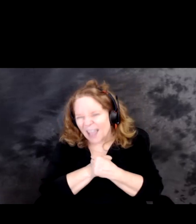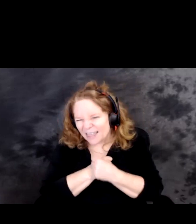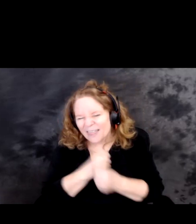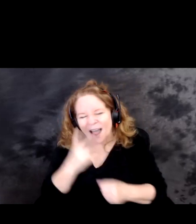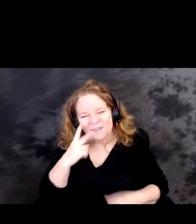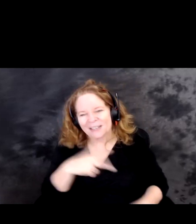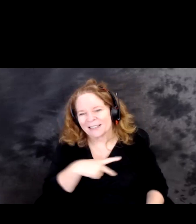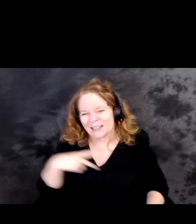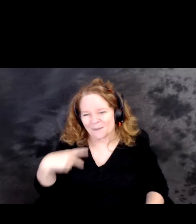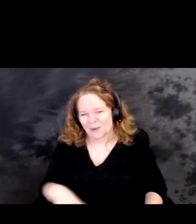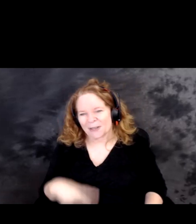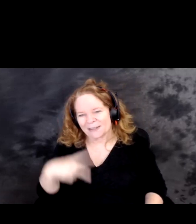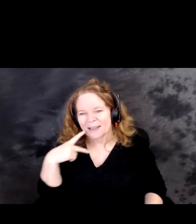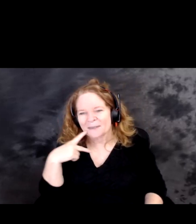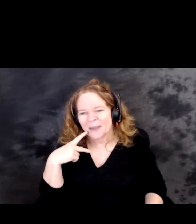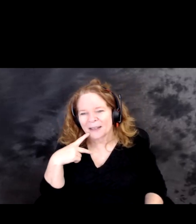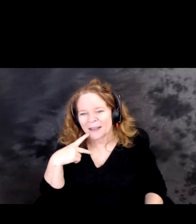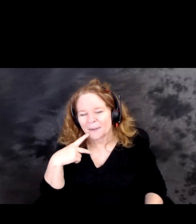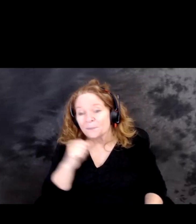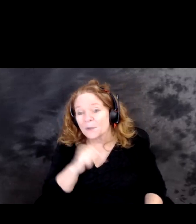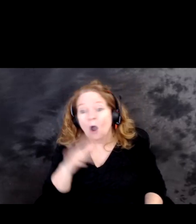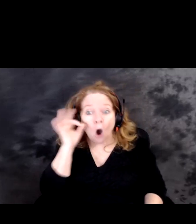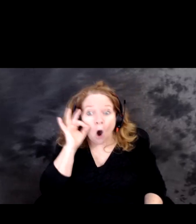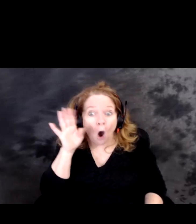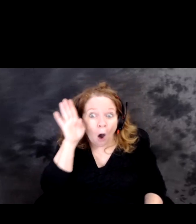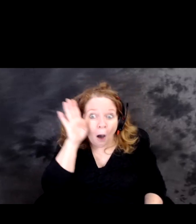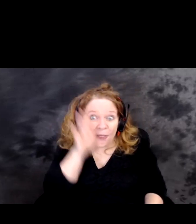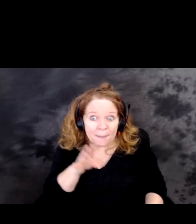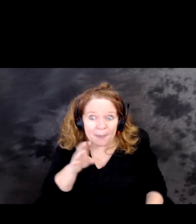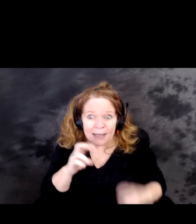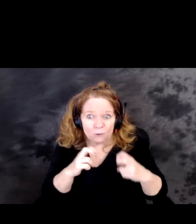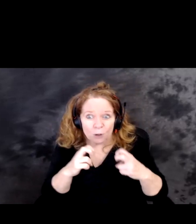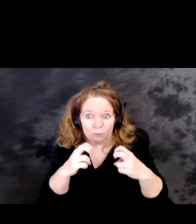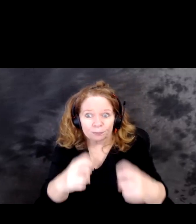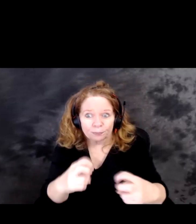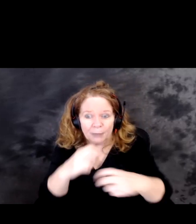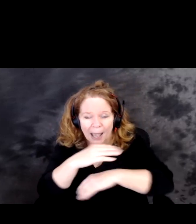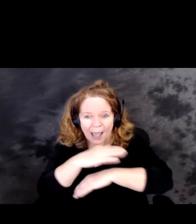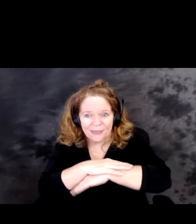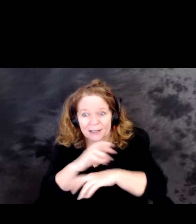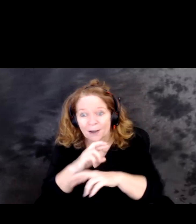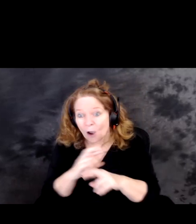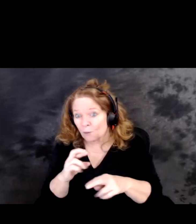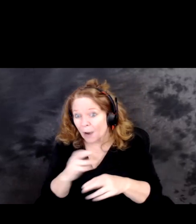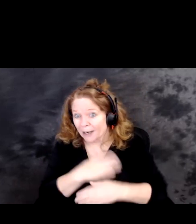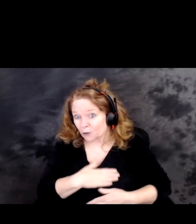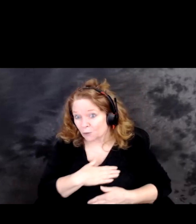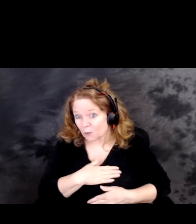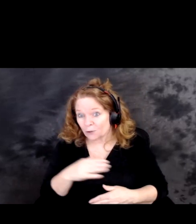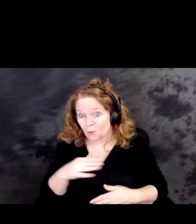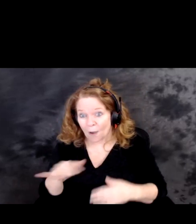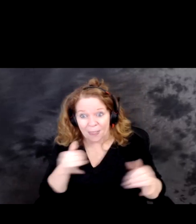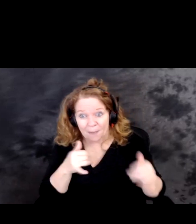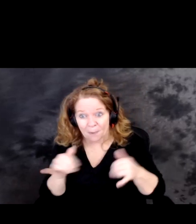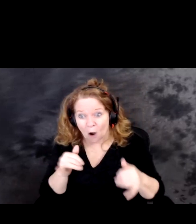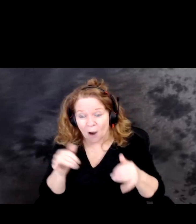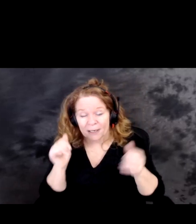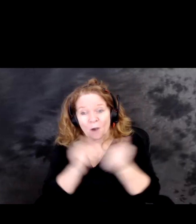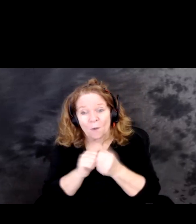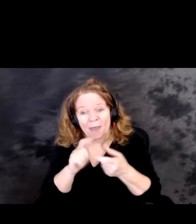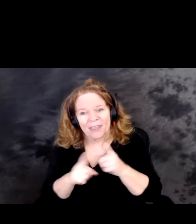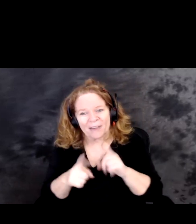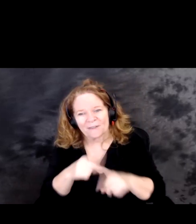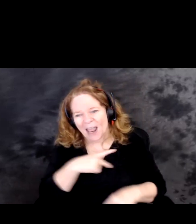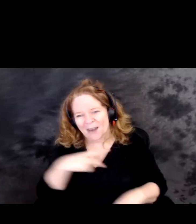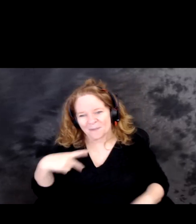Les encantaba mirar a la princesa Peggy. Todas las abejitas chiquitas estaban sentadas en la mesa y listas para disfrutar